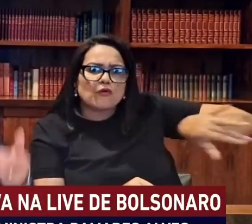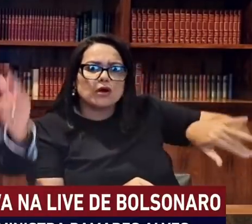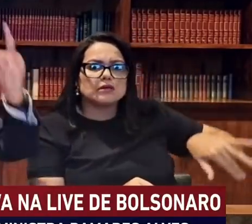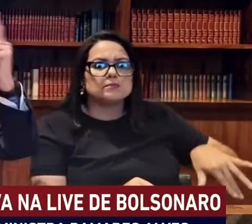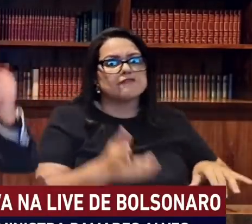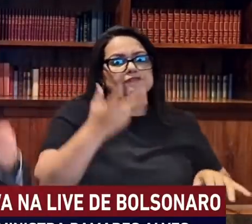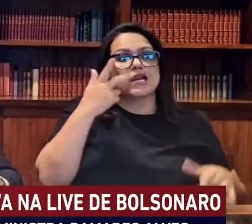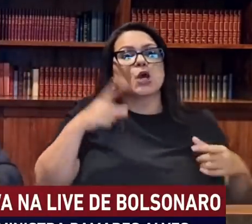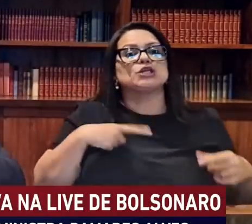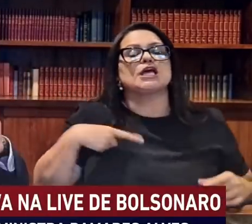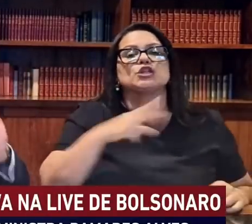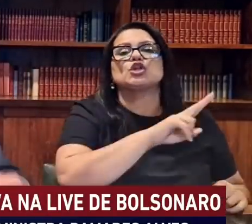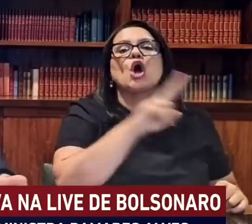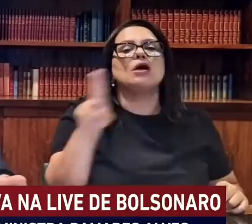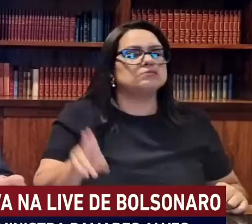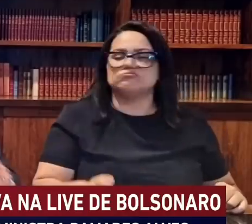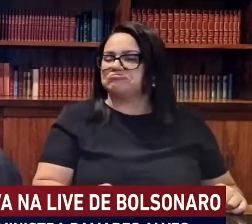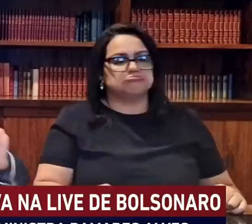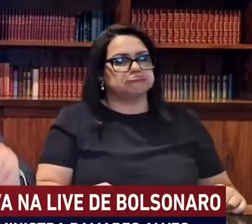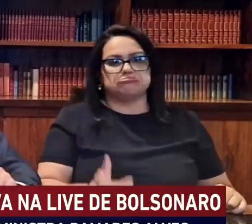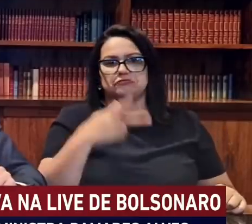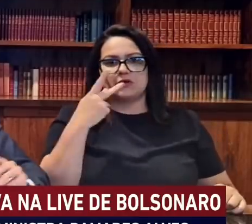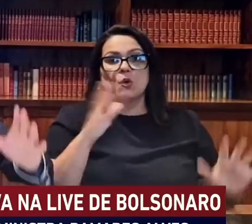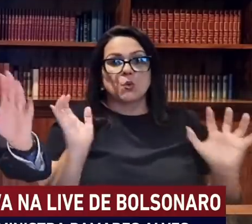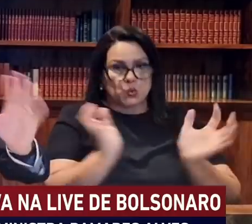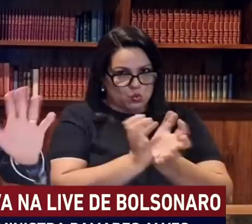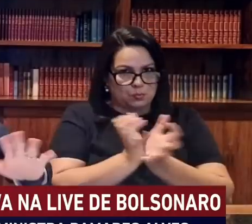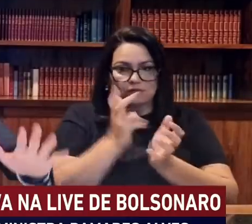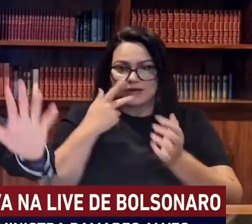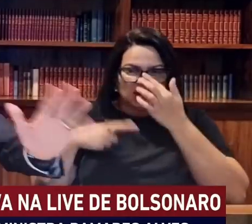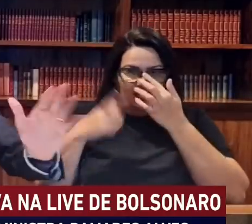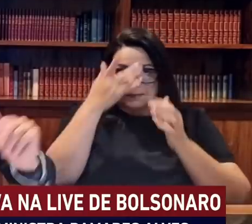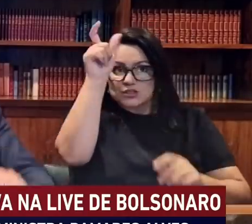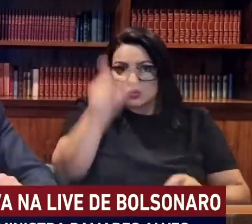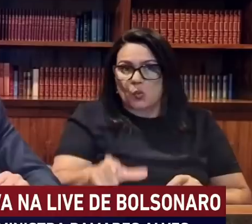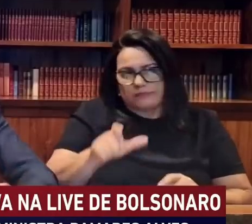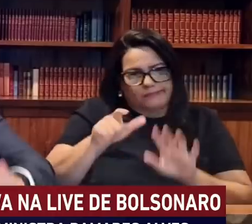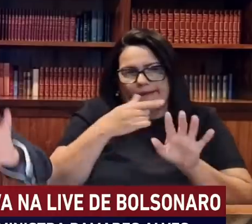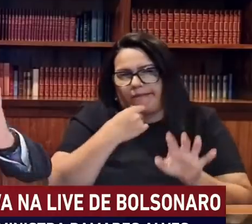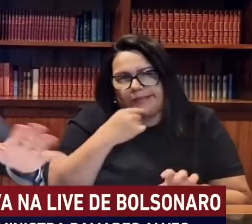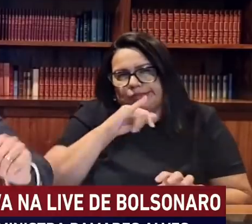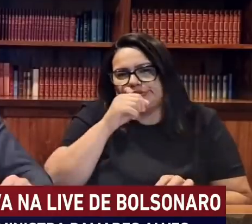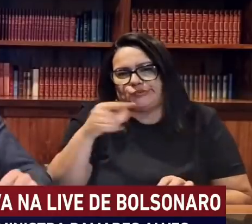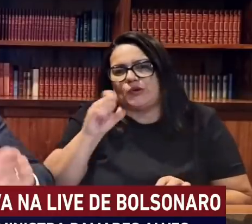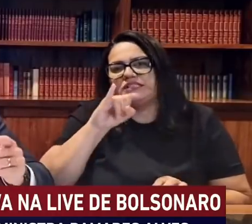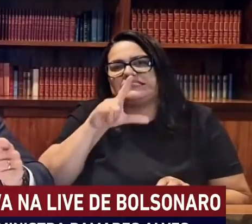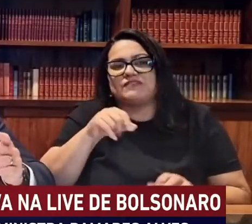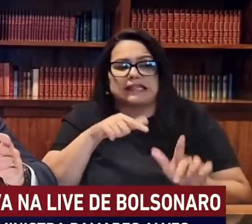publicamente, eu tenho um nome, eu duvido, um grupo qualquer faz o seguinte, eu tenho o nome do João da Silva, que vai dar banho lá no